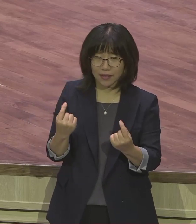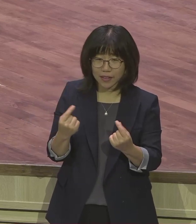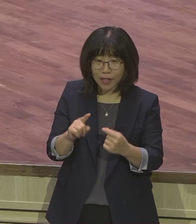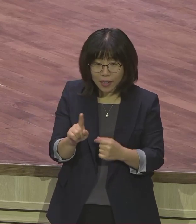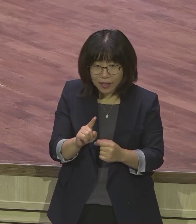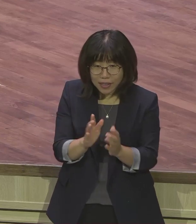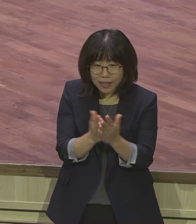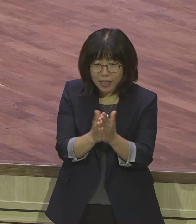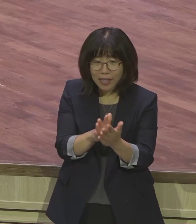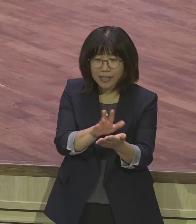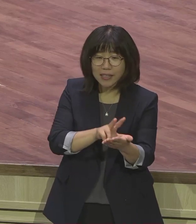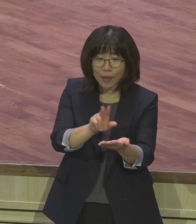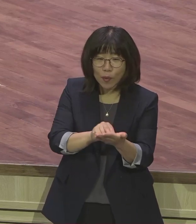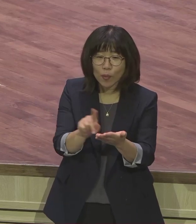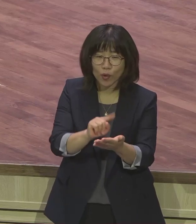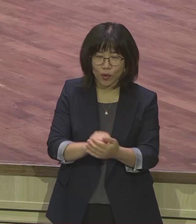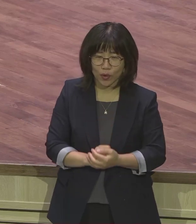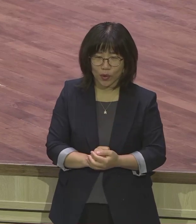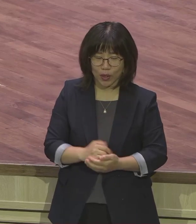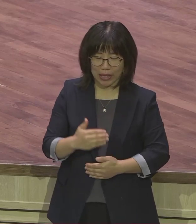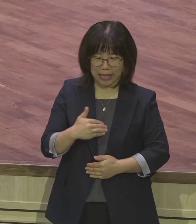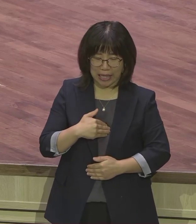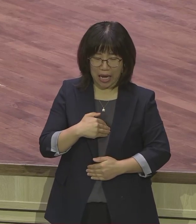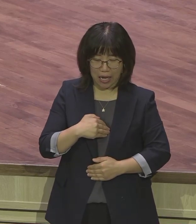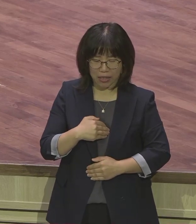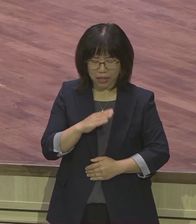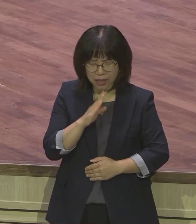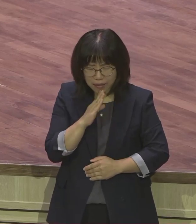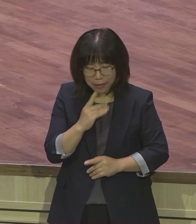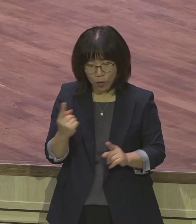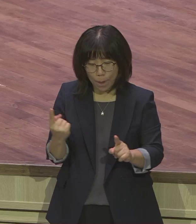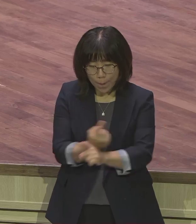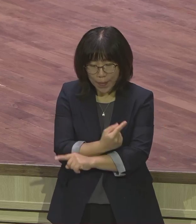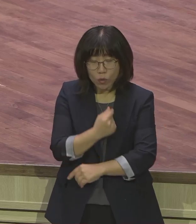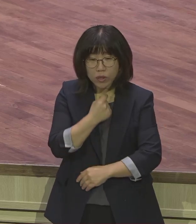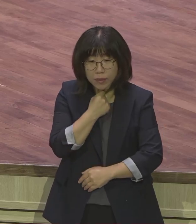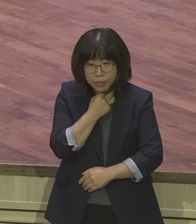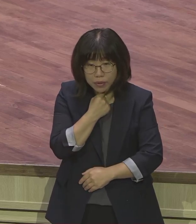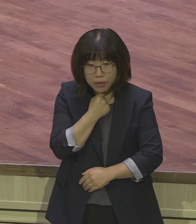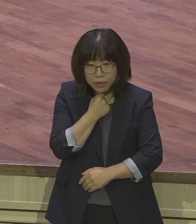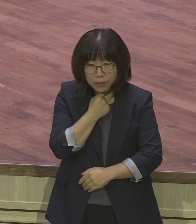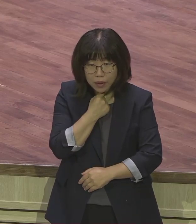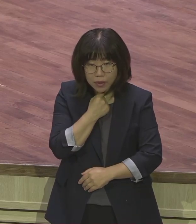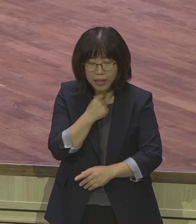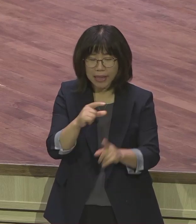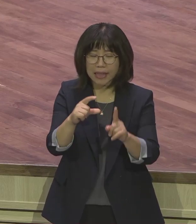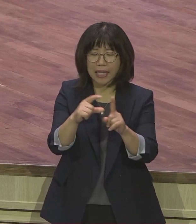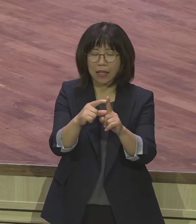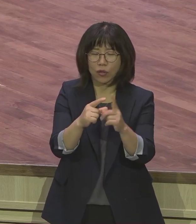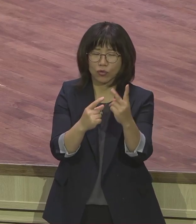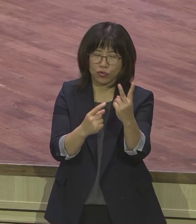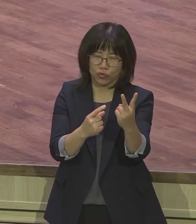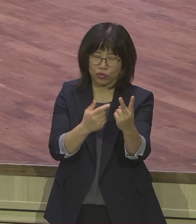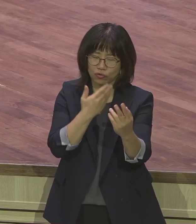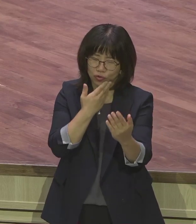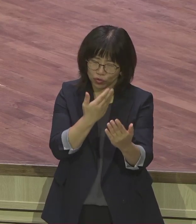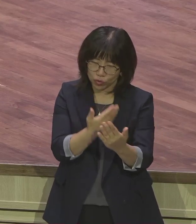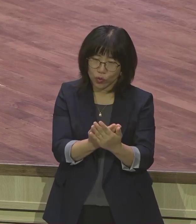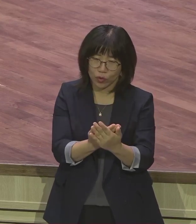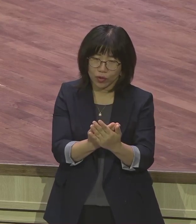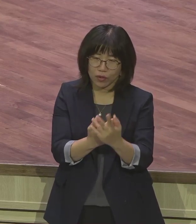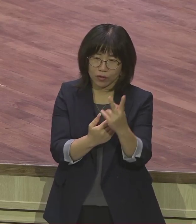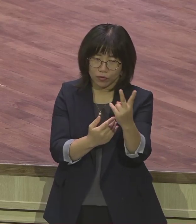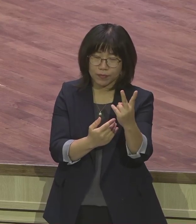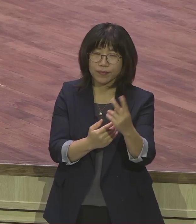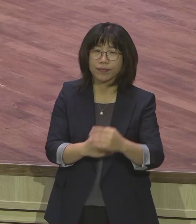책이 정말로 자신을 바꾸고 싶다고 하면 중요한 두 단어를 기억해야 할 거예요 중요한 두